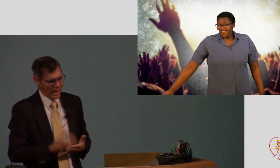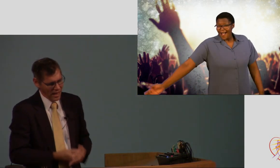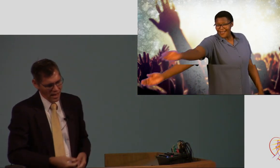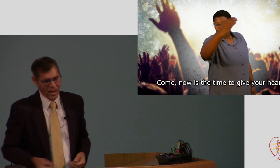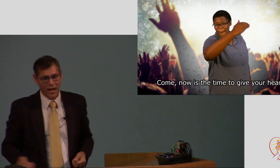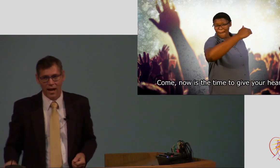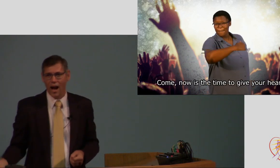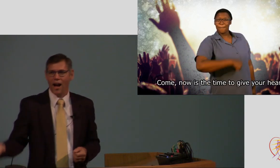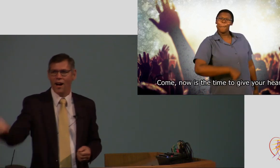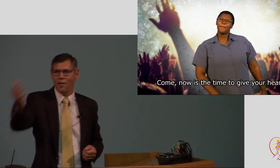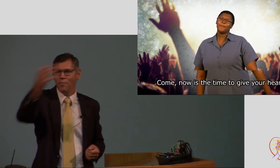Come.